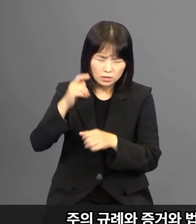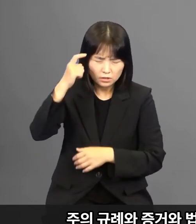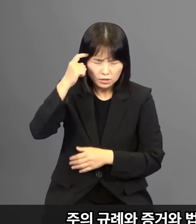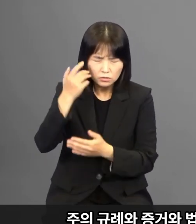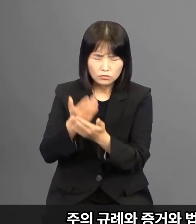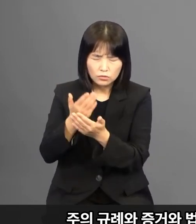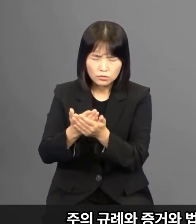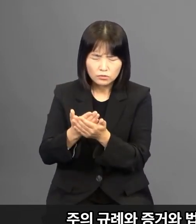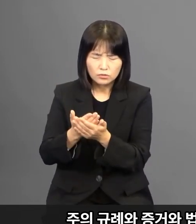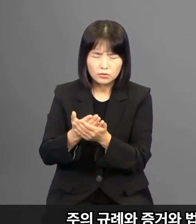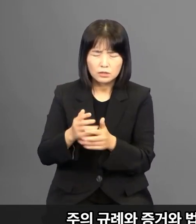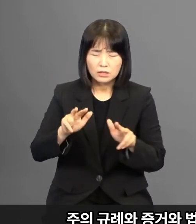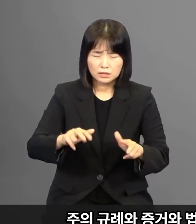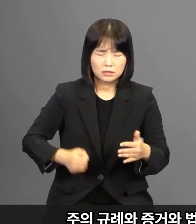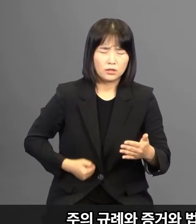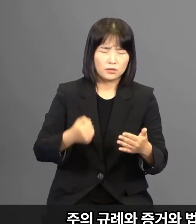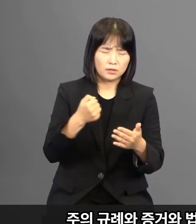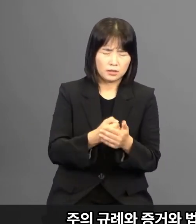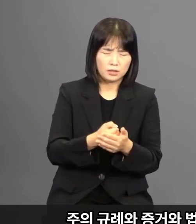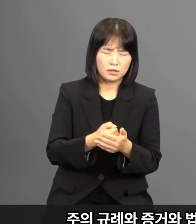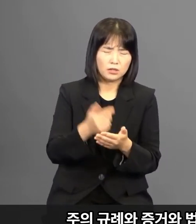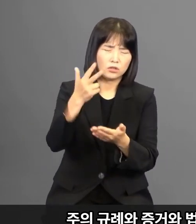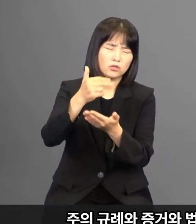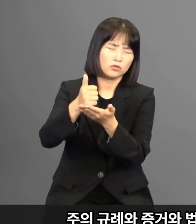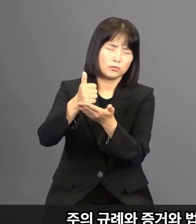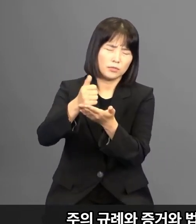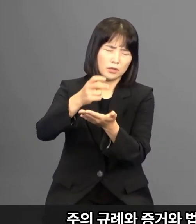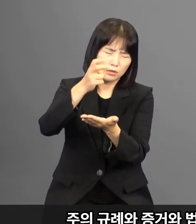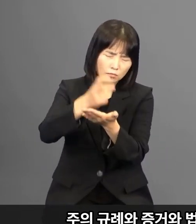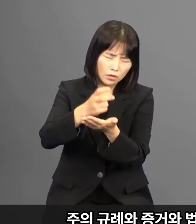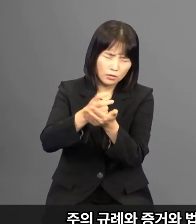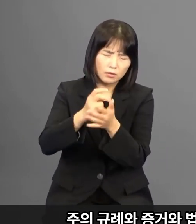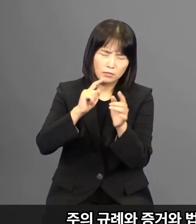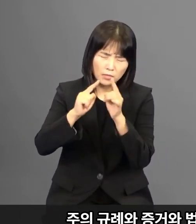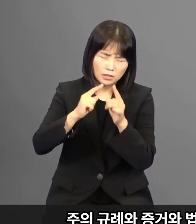주의 율례와 규례와 증거와 법도를 주여 우리가